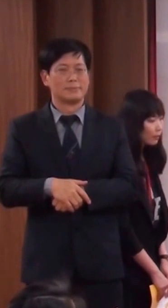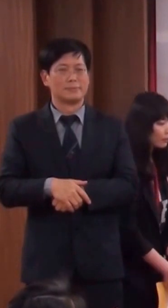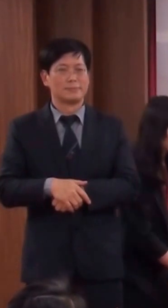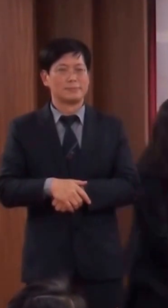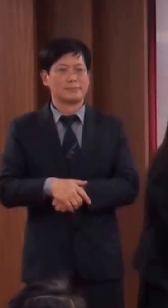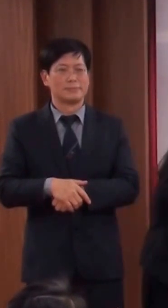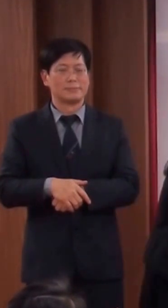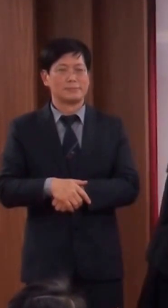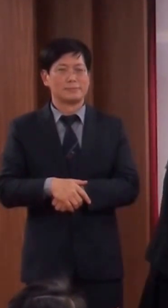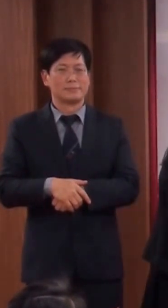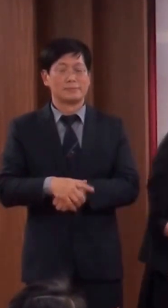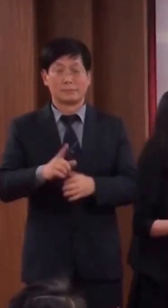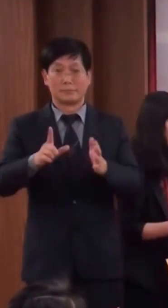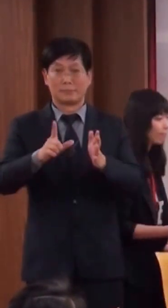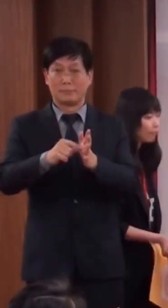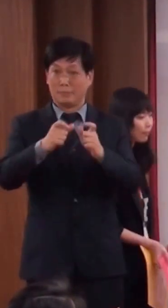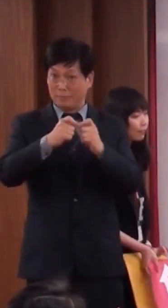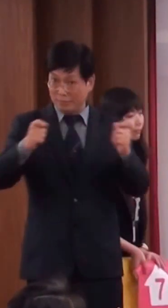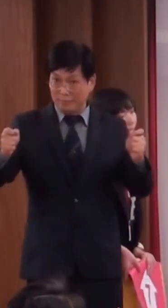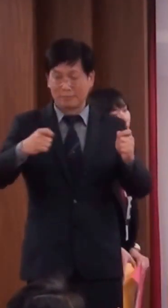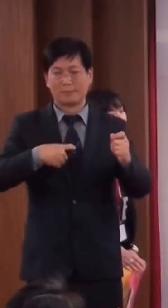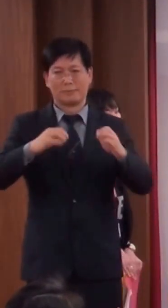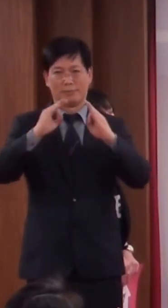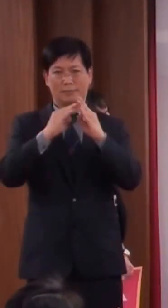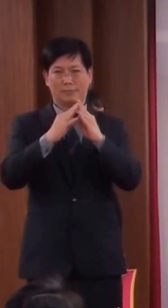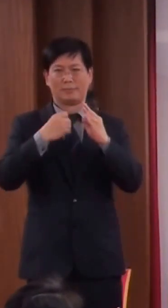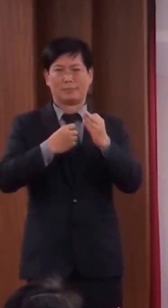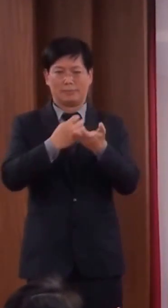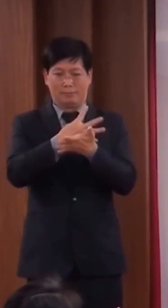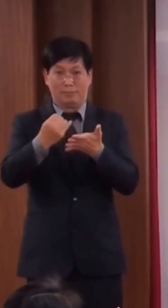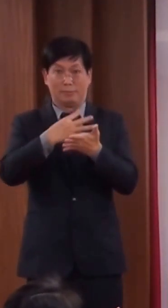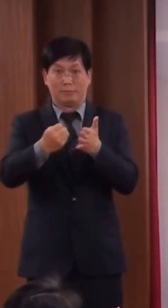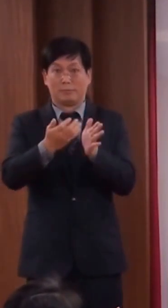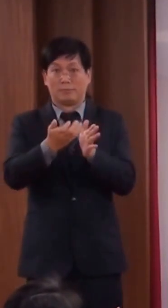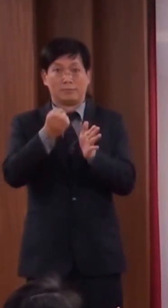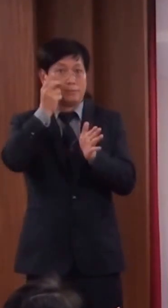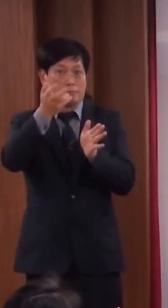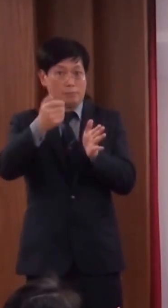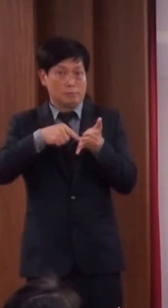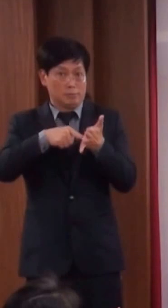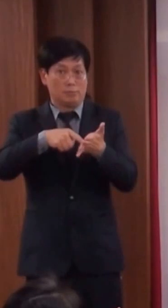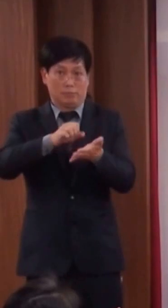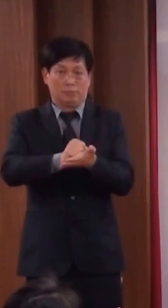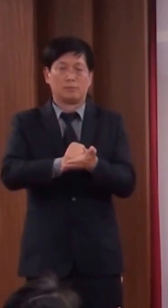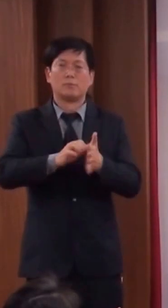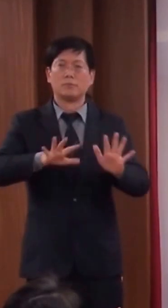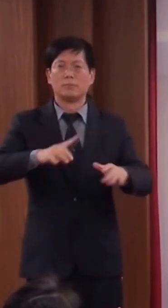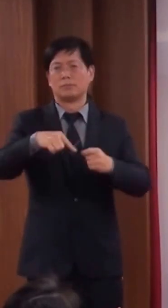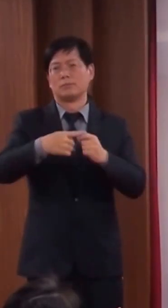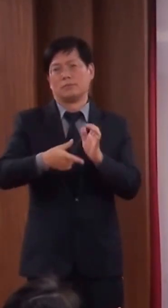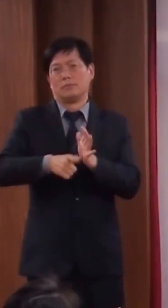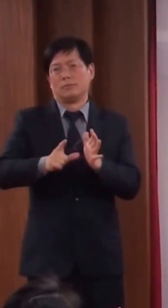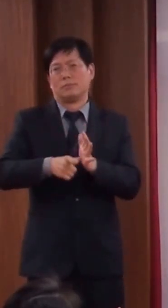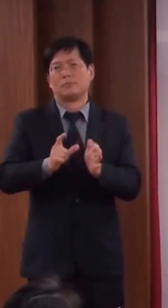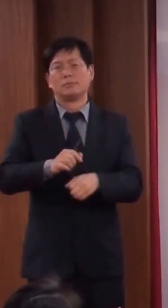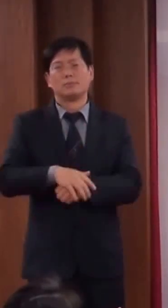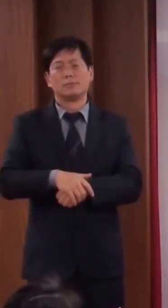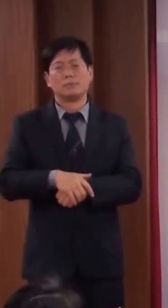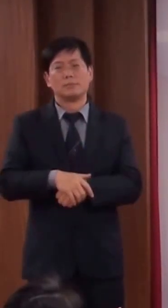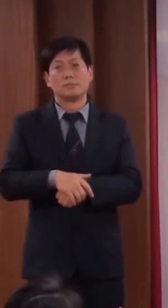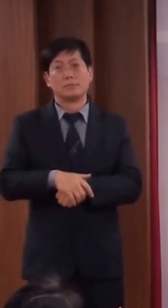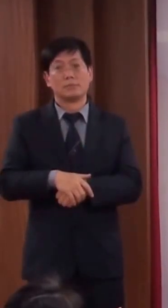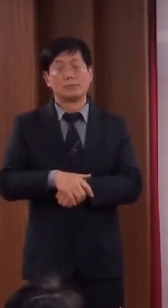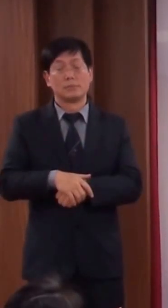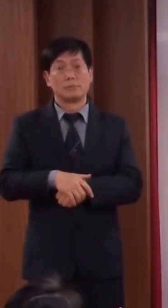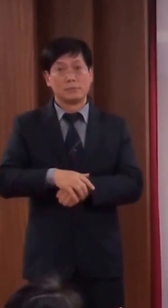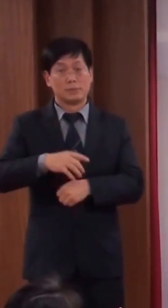安尼，长期约定转账，徐开征2个月前完成申请，所以现在申请是今年来不及。 对， 增加申